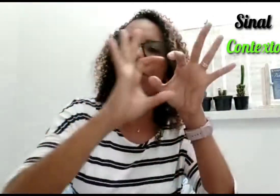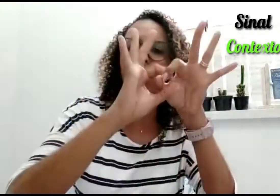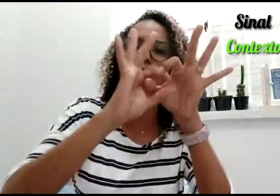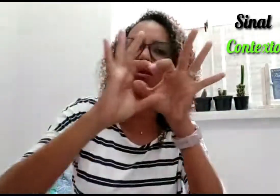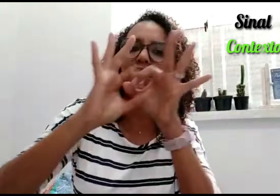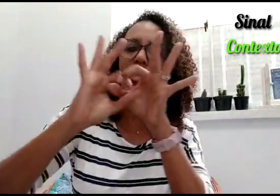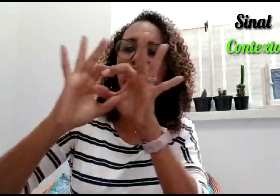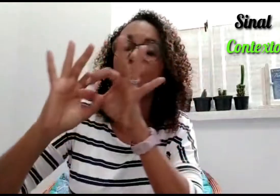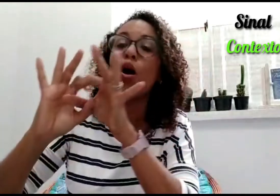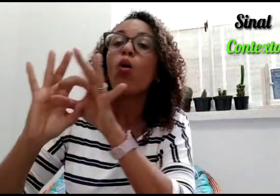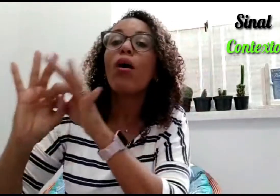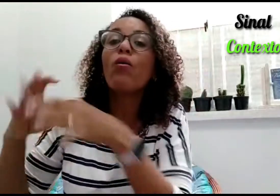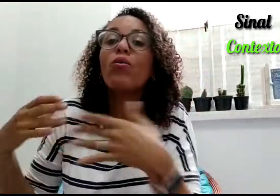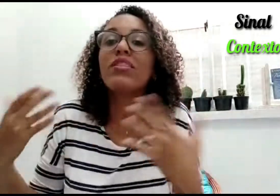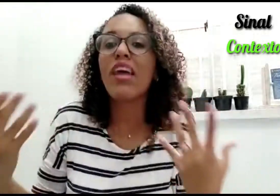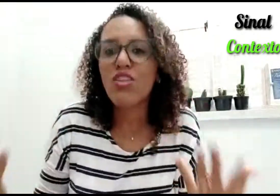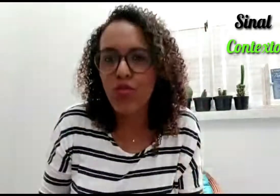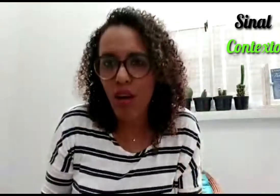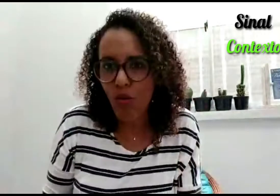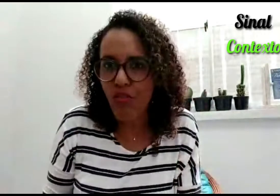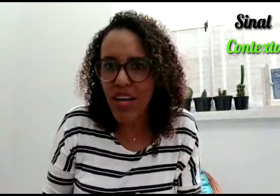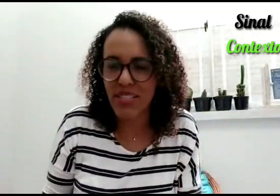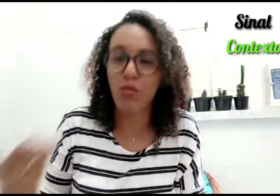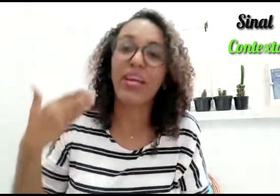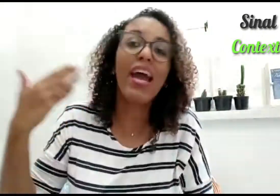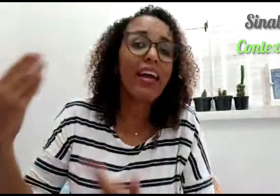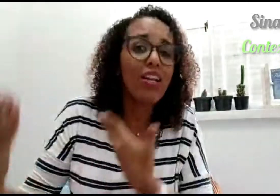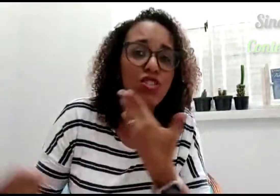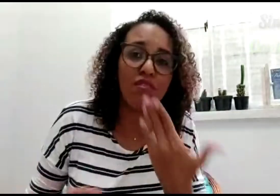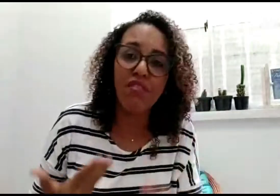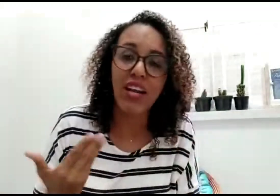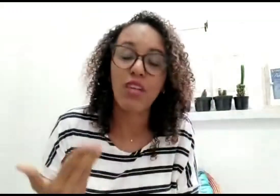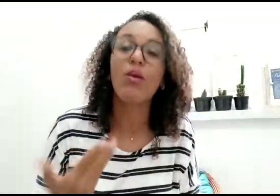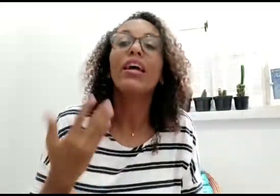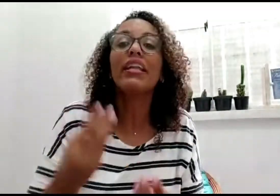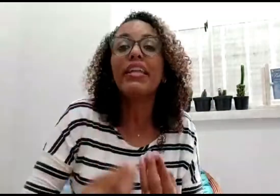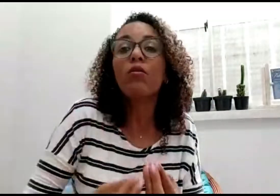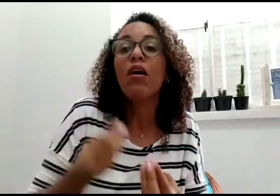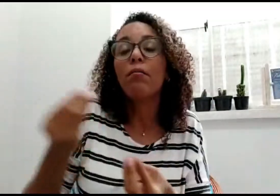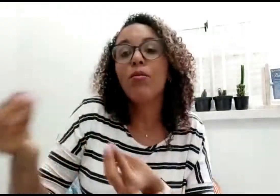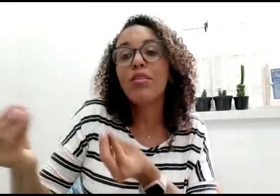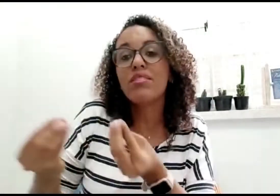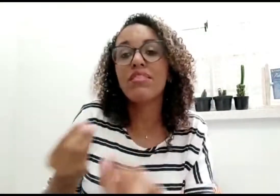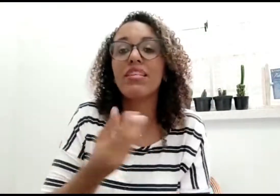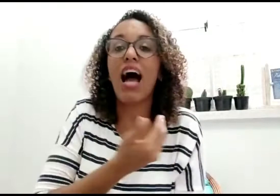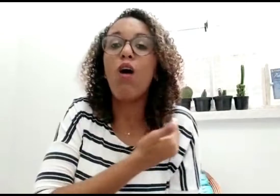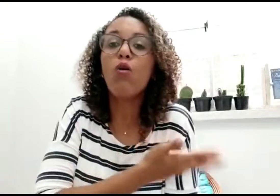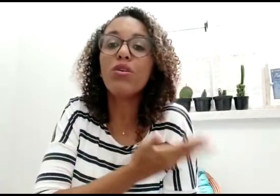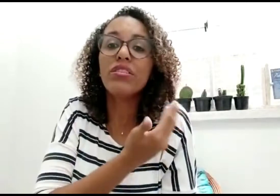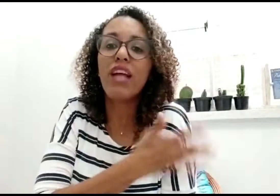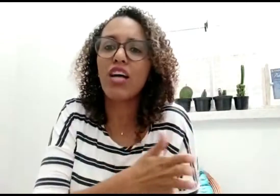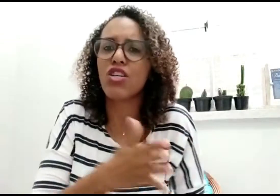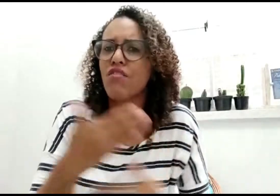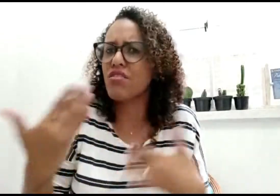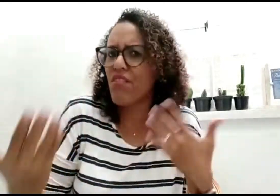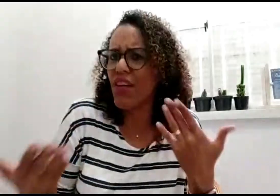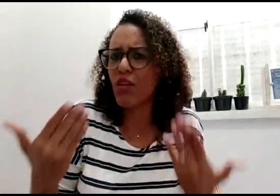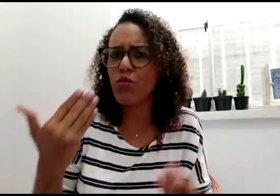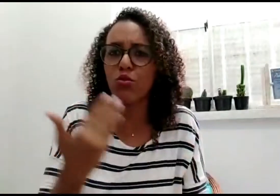para contexto. Qual o contexto da conversa? O que é que eles estavam falando? Então, muitas vezes há alguns sinais que você vê que o surdo